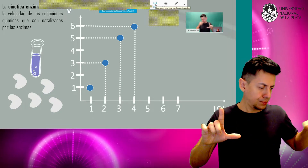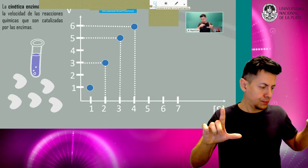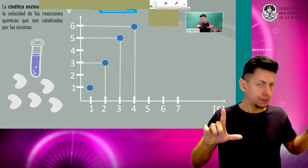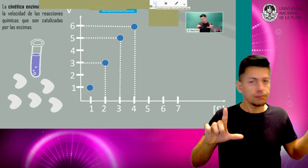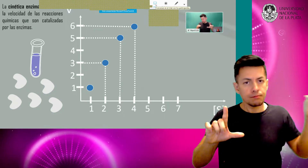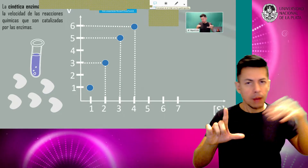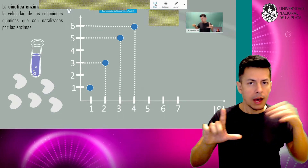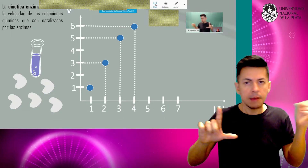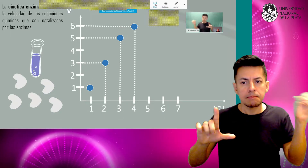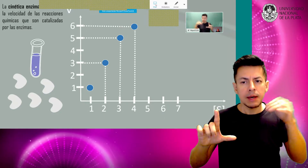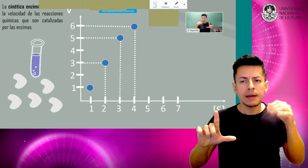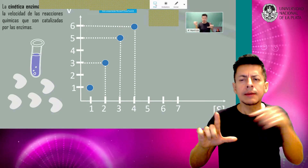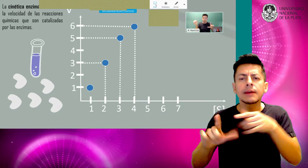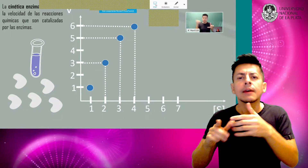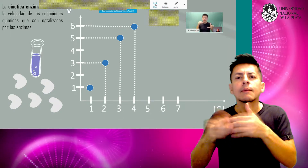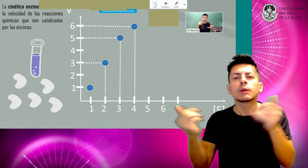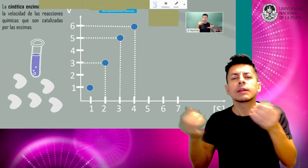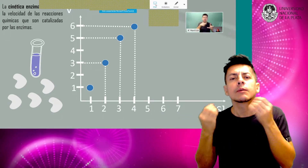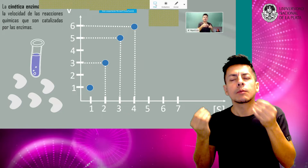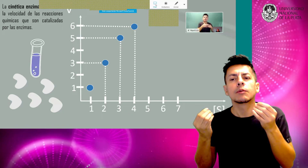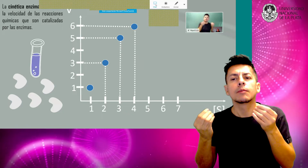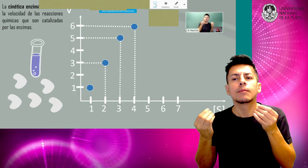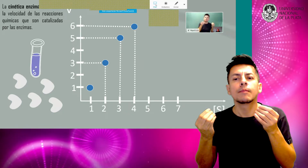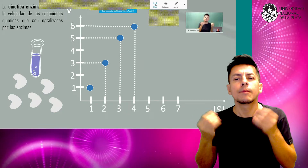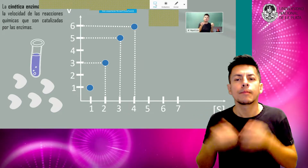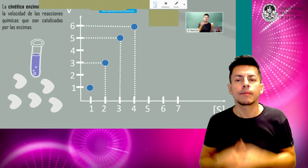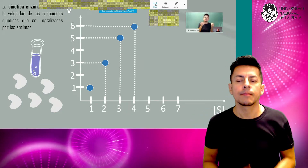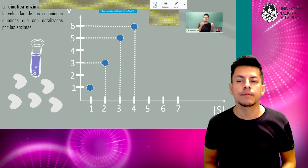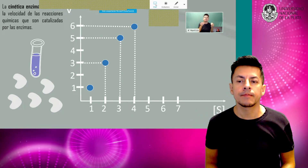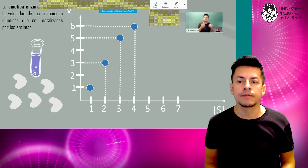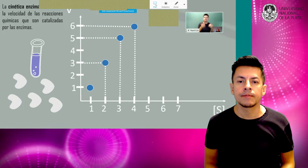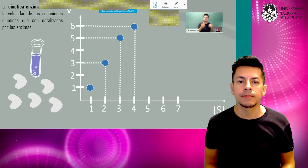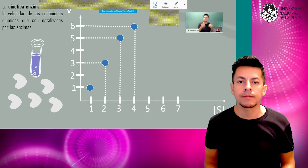va a pasar con la velocidad de esa reacción química?